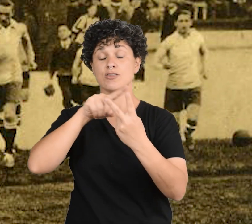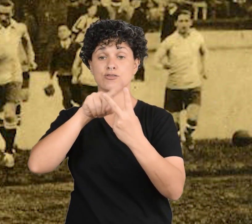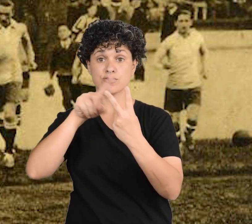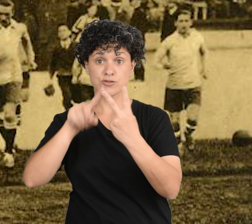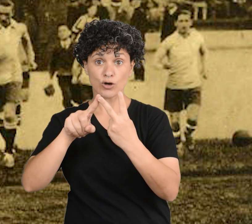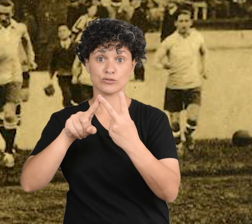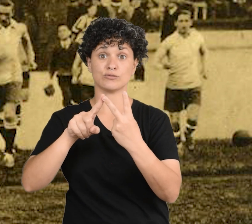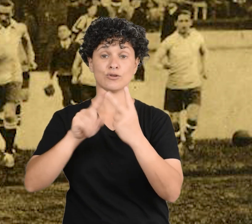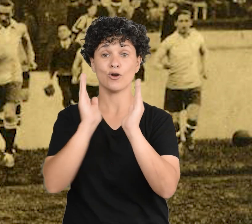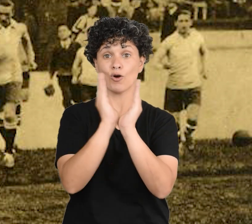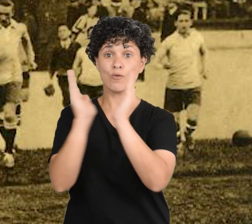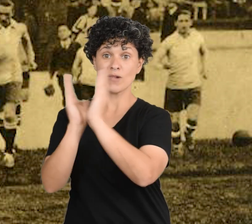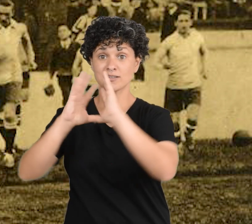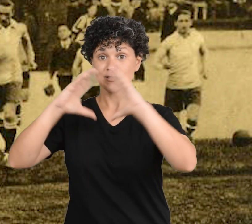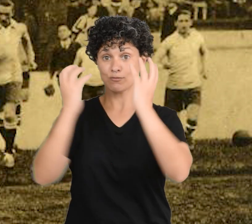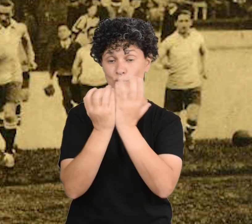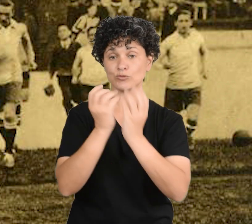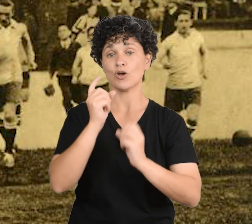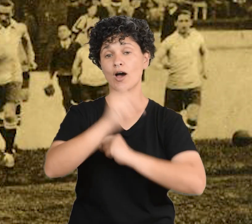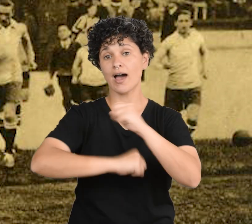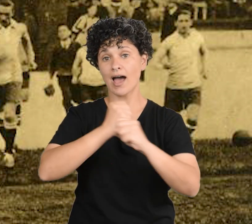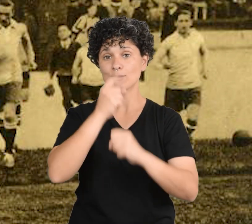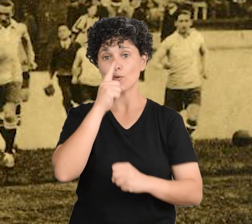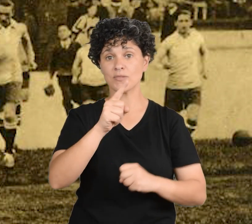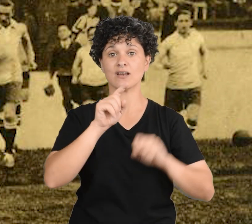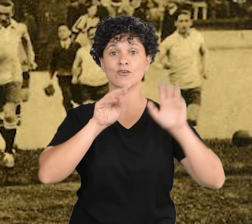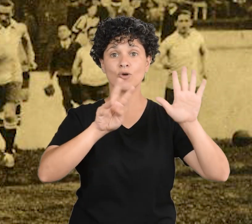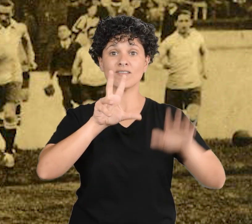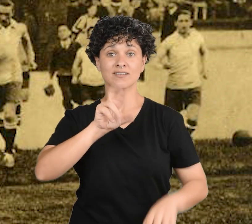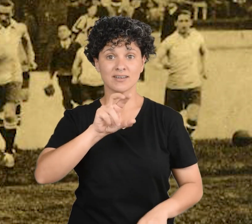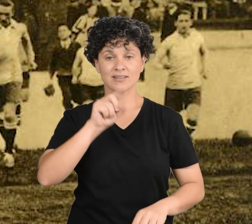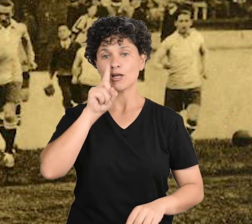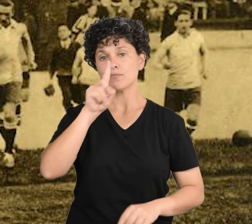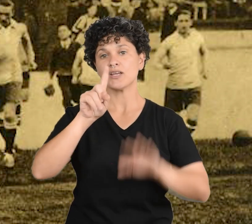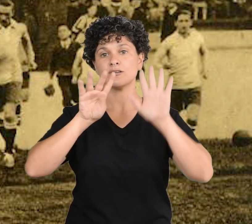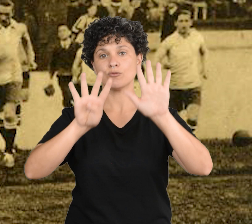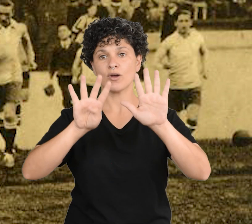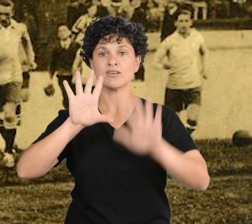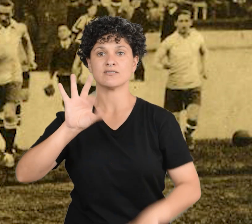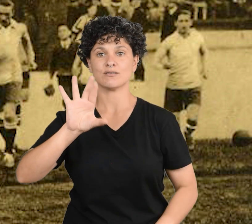2 Copas del Mundo conquistadas en 1930 y 1950.